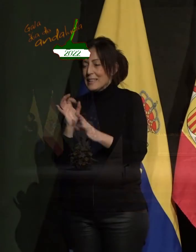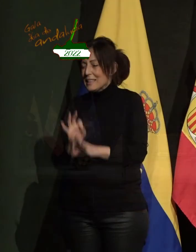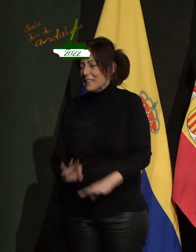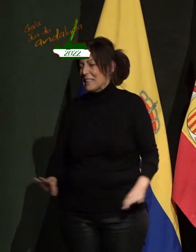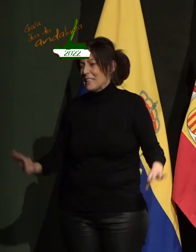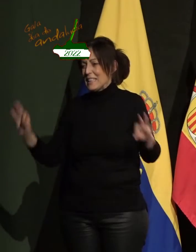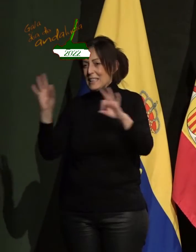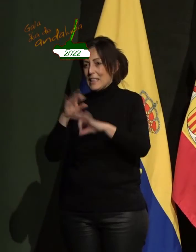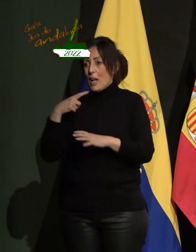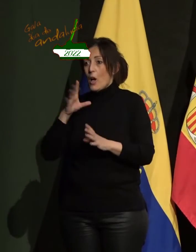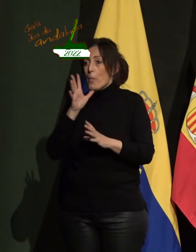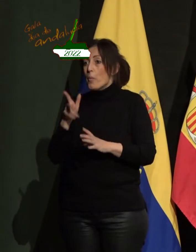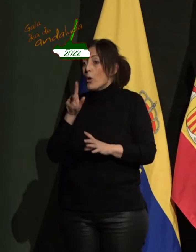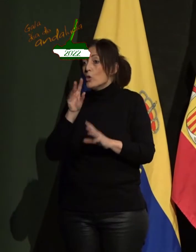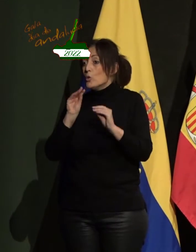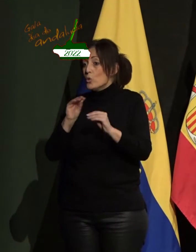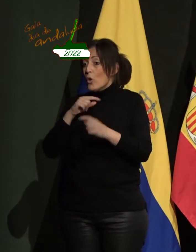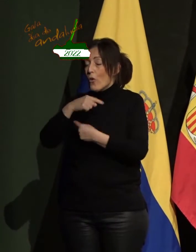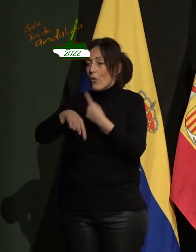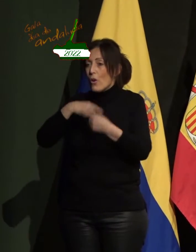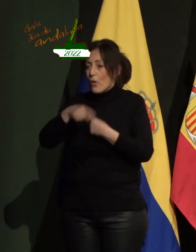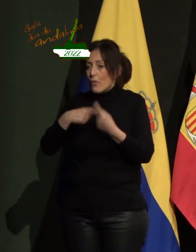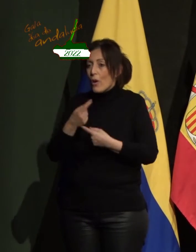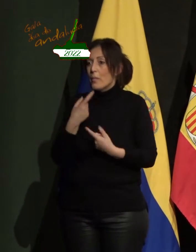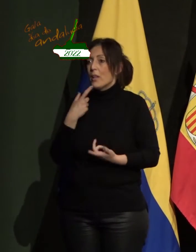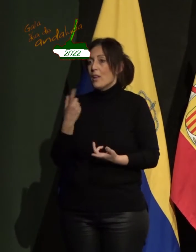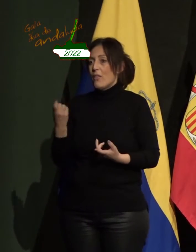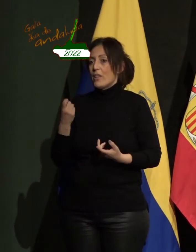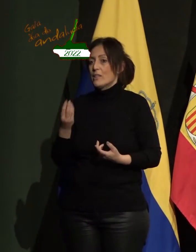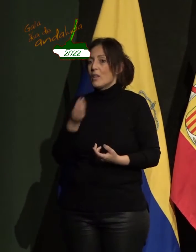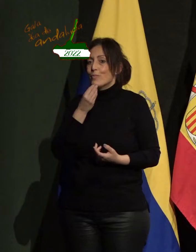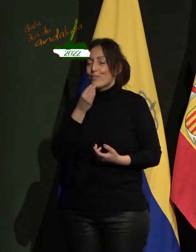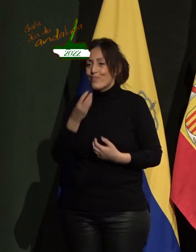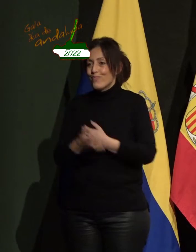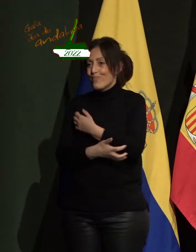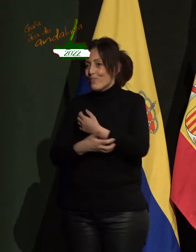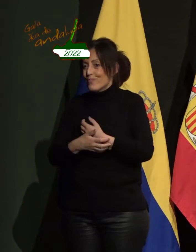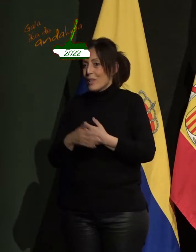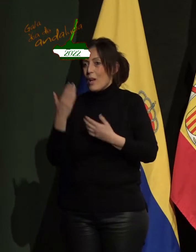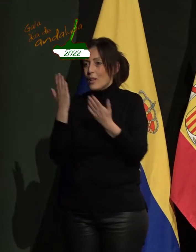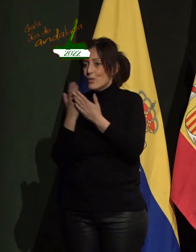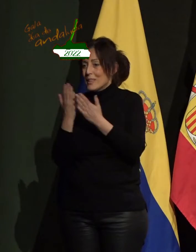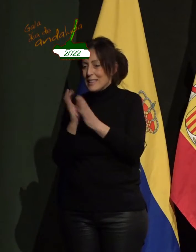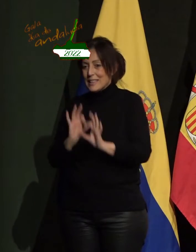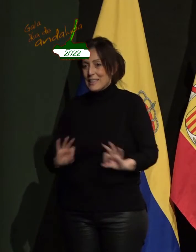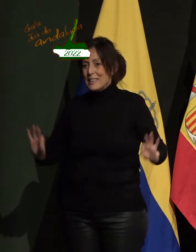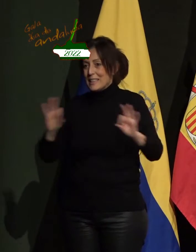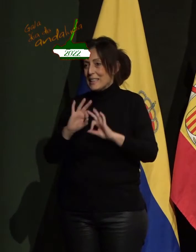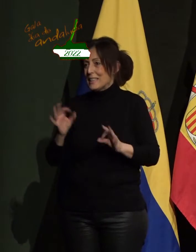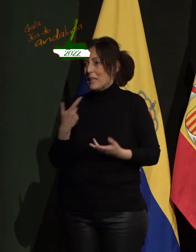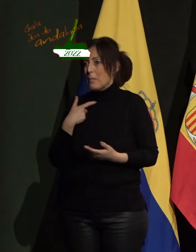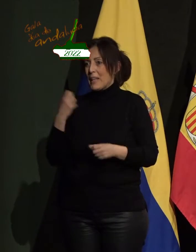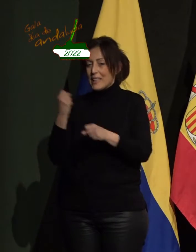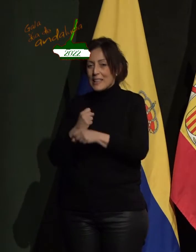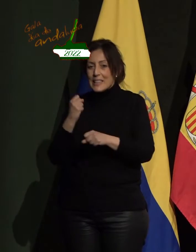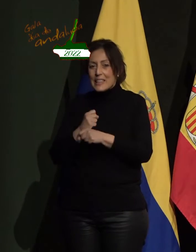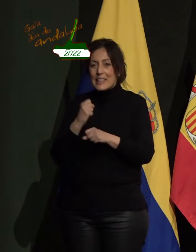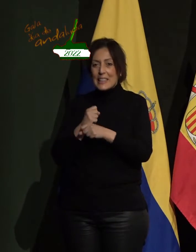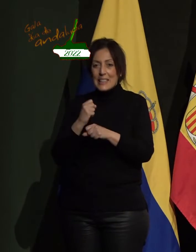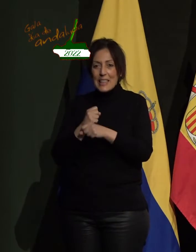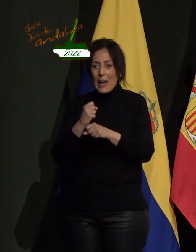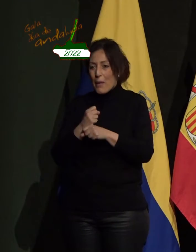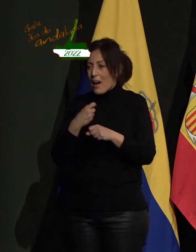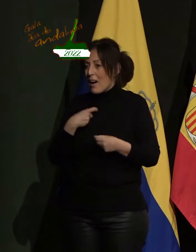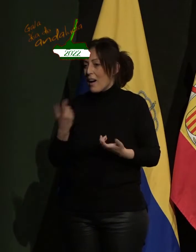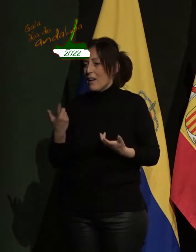porque en su familia había muchas bocas que alimentar. No había tiempo para los estudios y todas las manos eran pocas para arrimar un